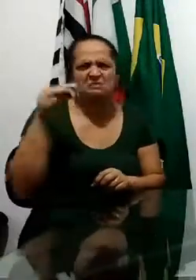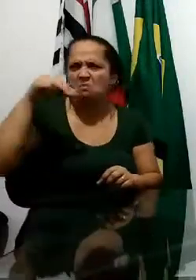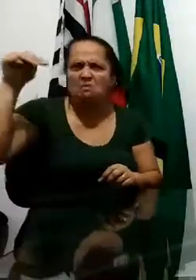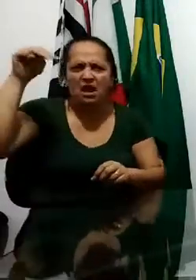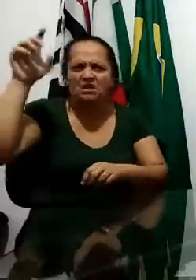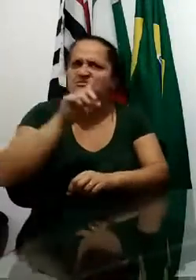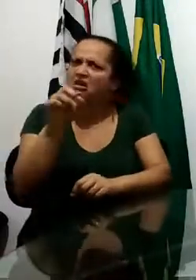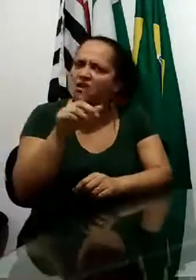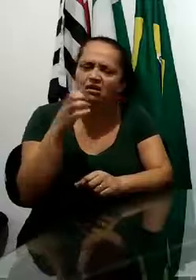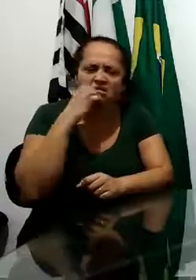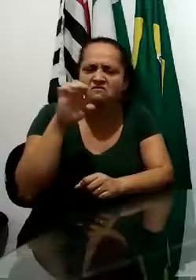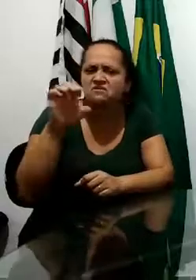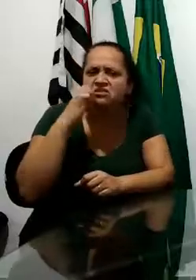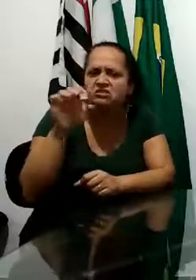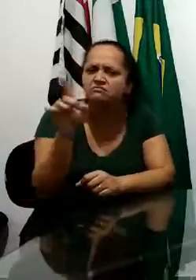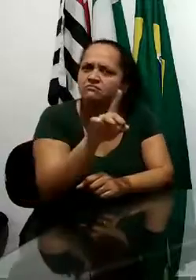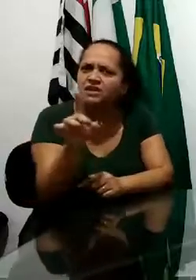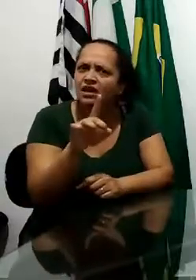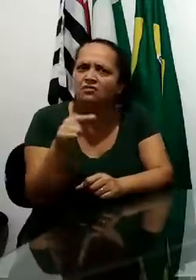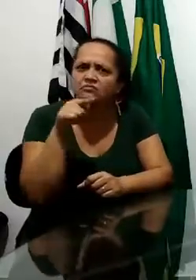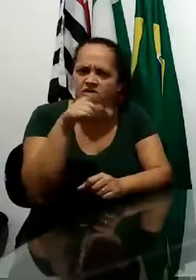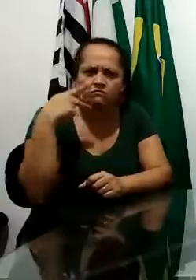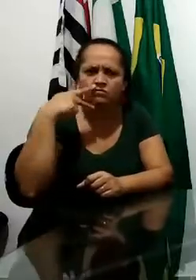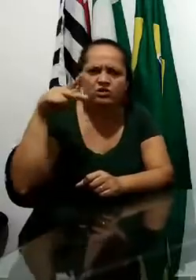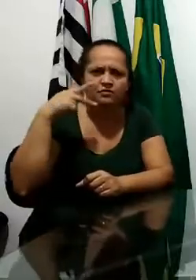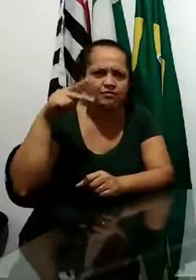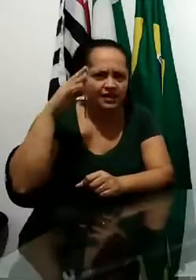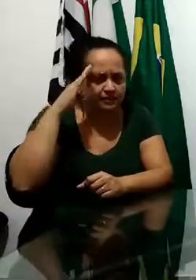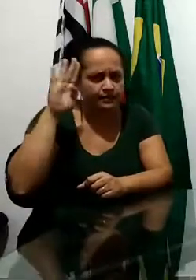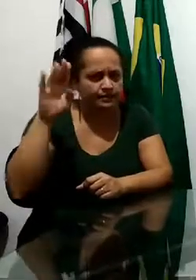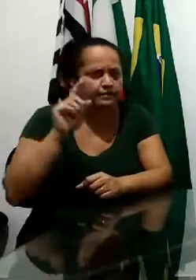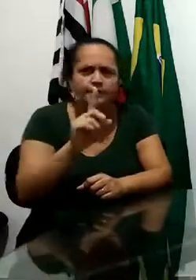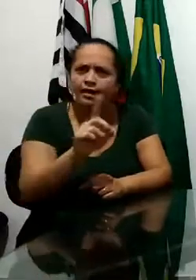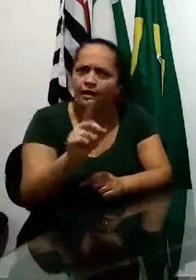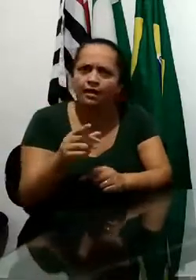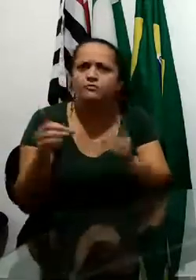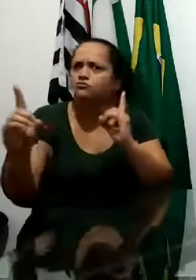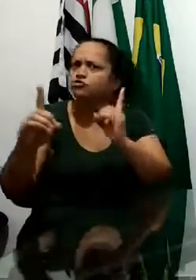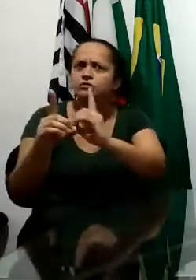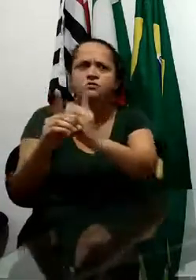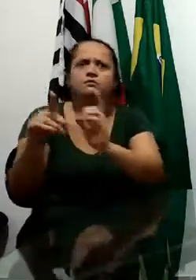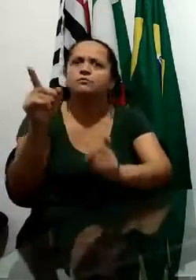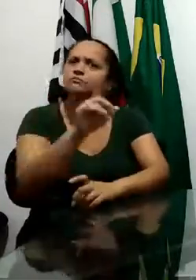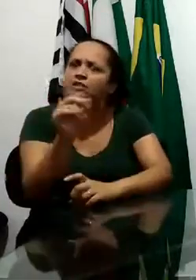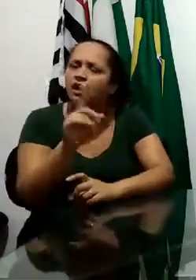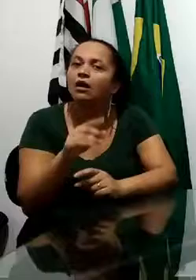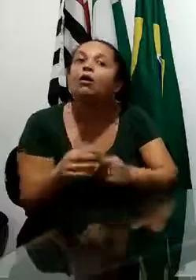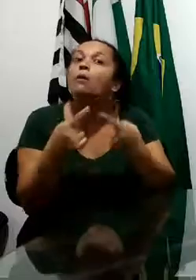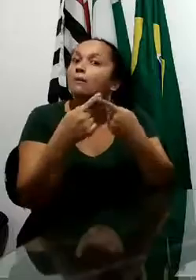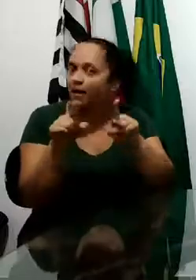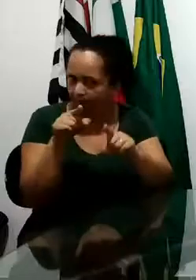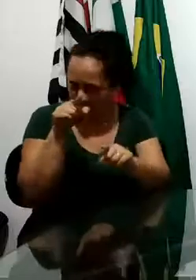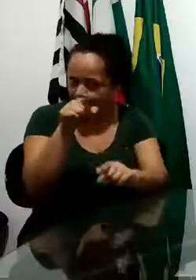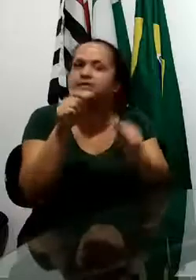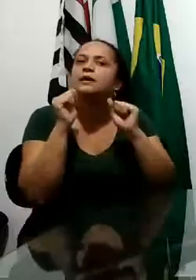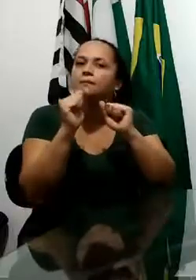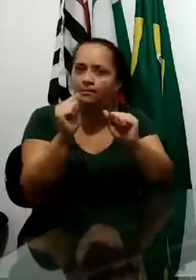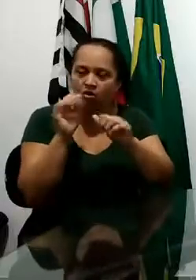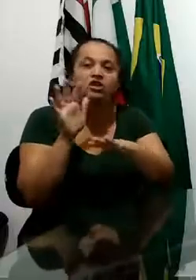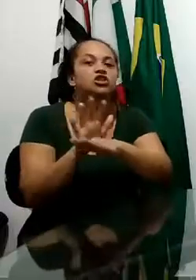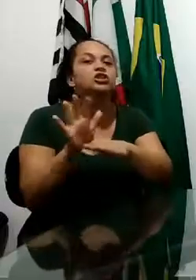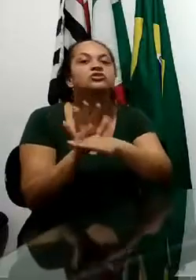você não é evangelista, se você não é profeta e se você não é apóstolo, você pode servir de outras maneiras,